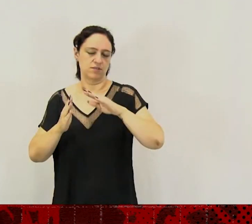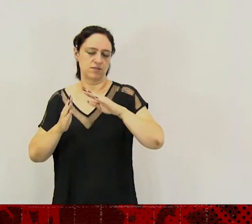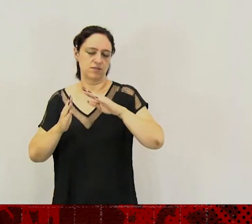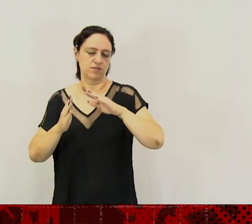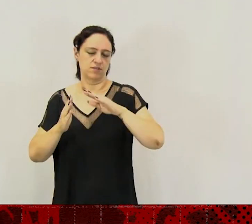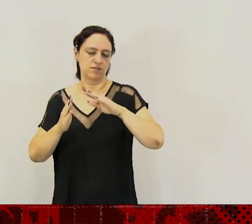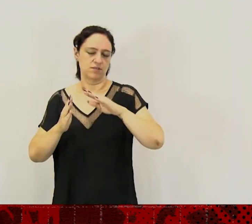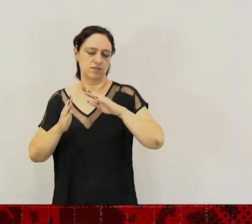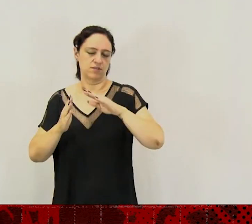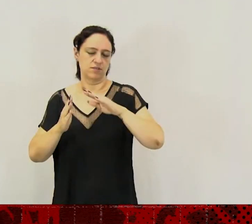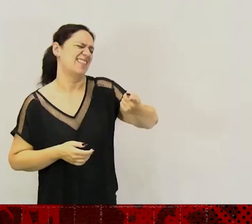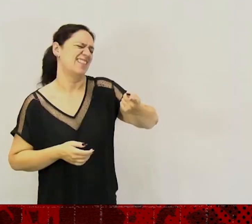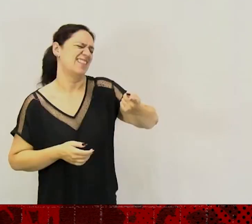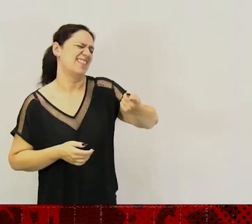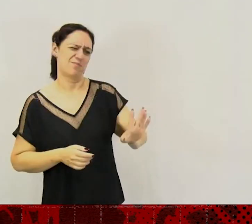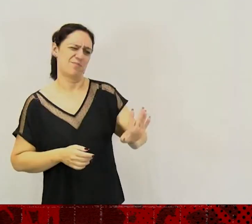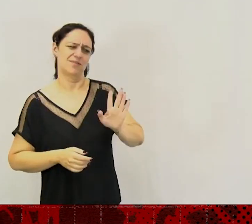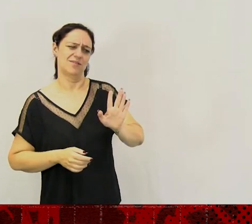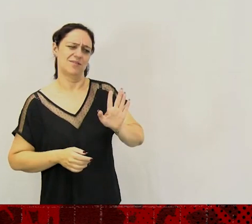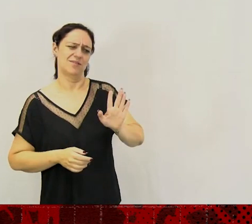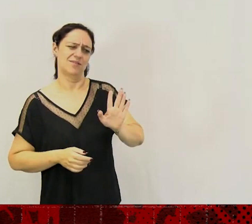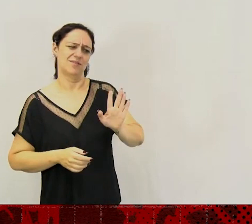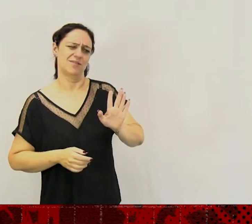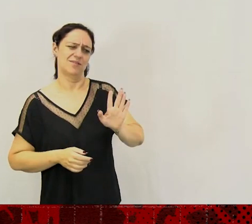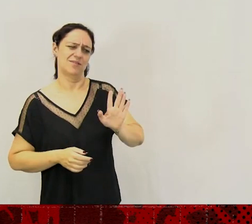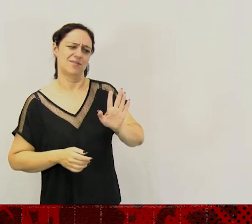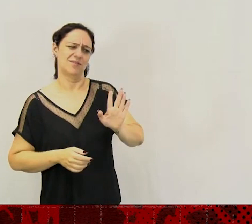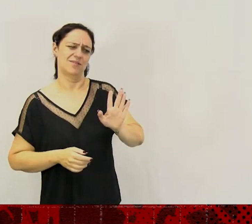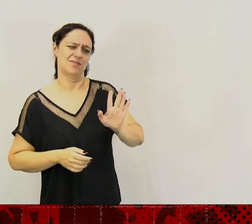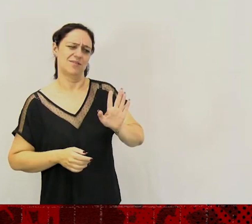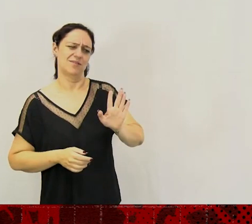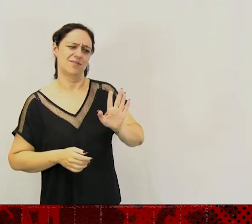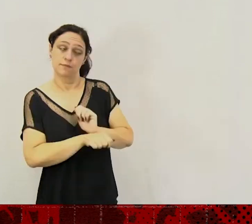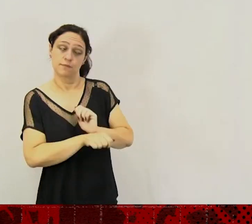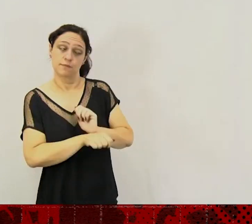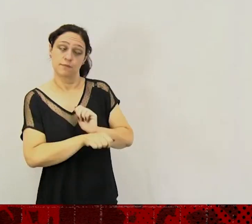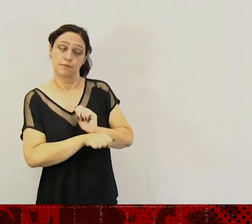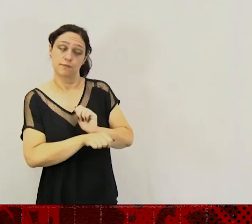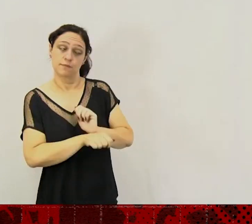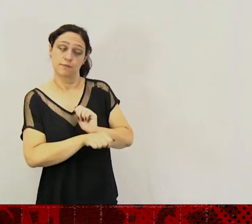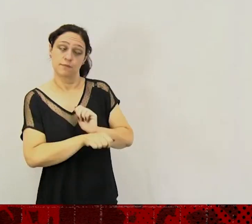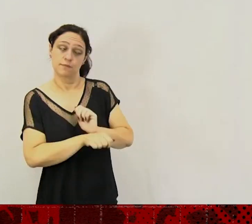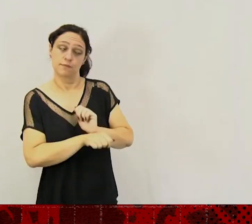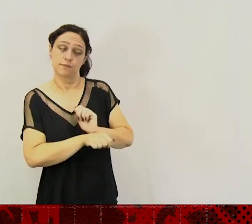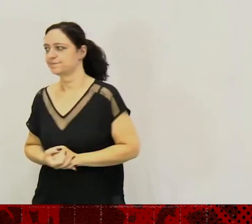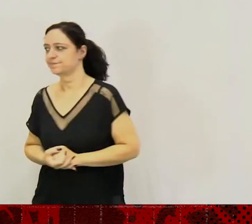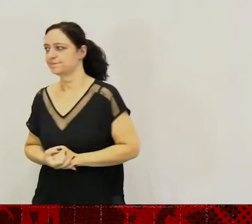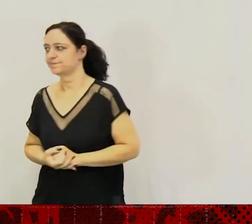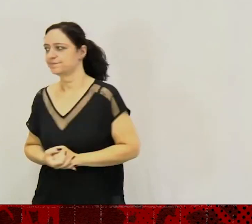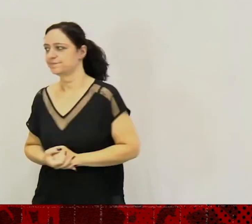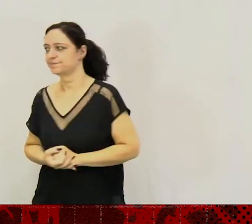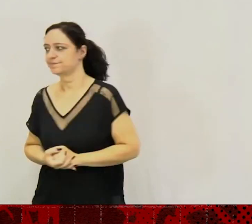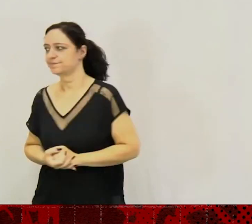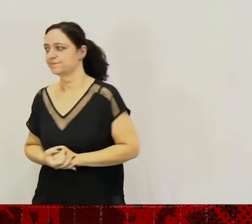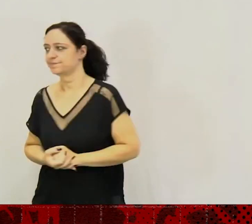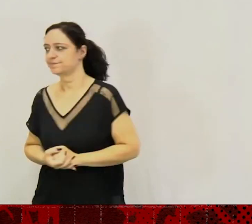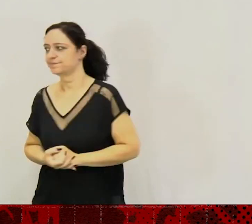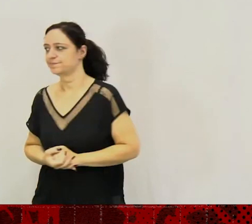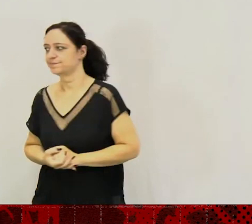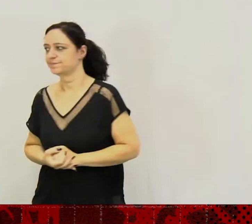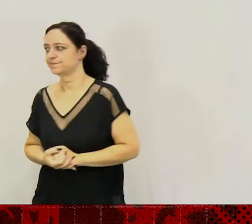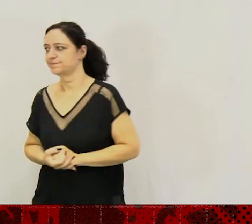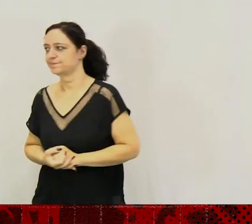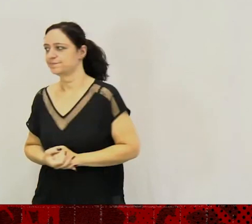Depois. Ou, agora não. Mas quando vai chegar a visita, ela já tem a